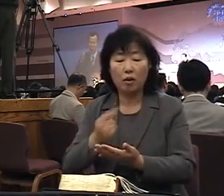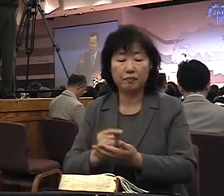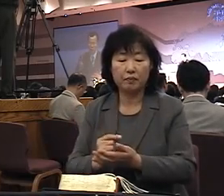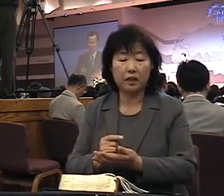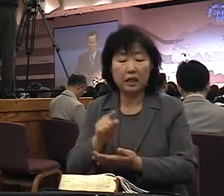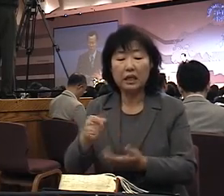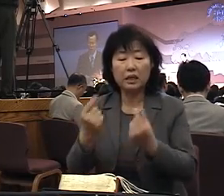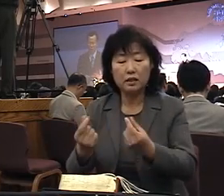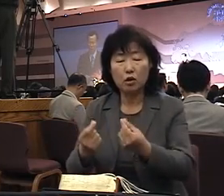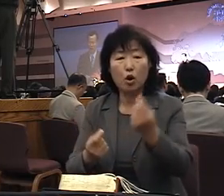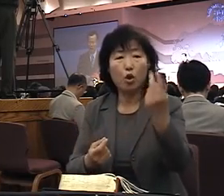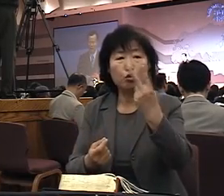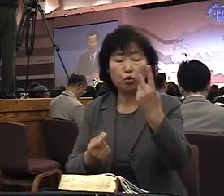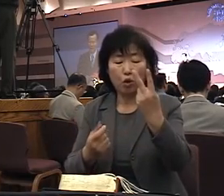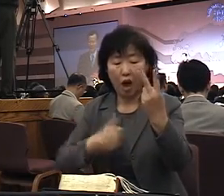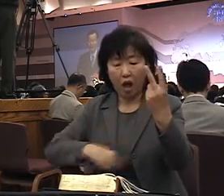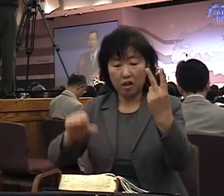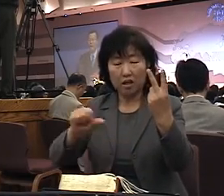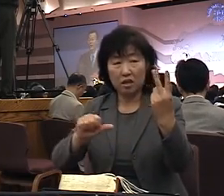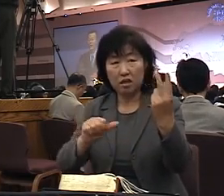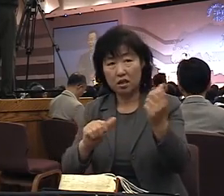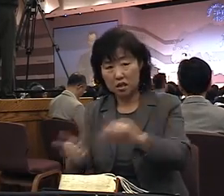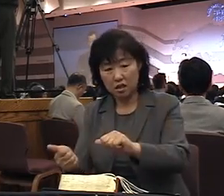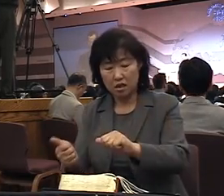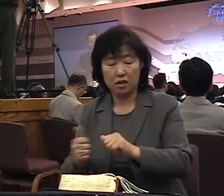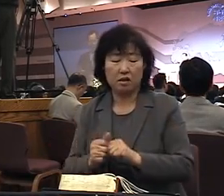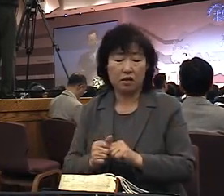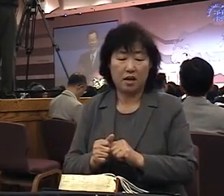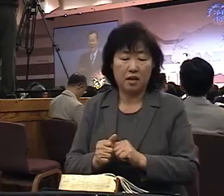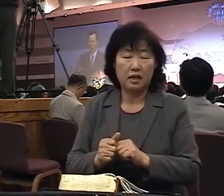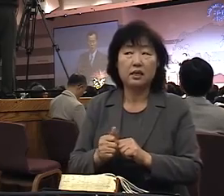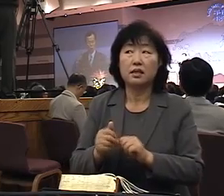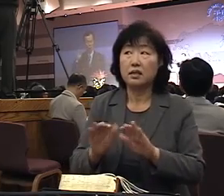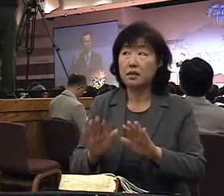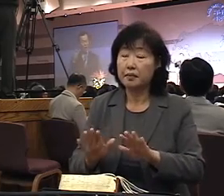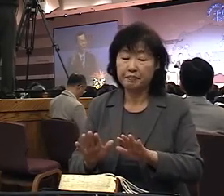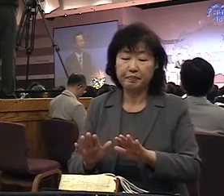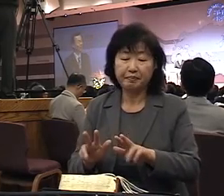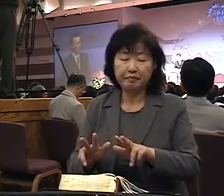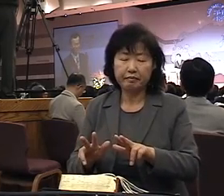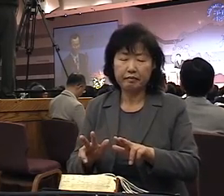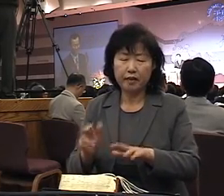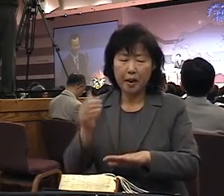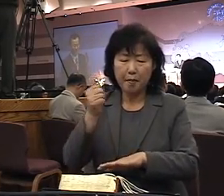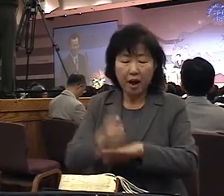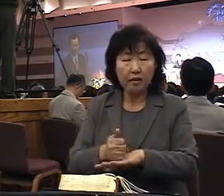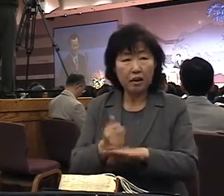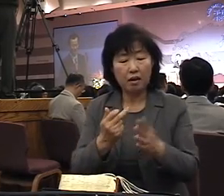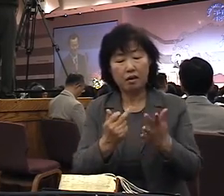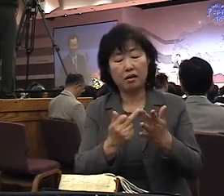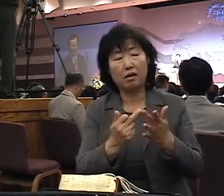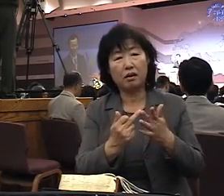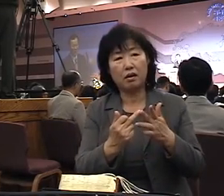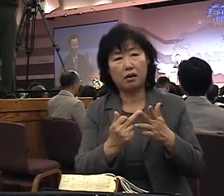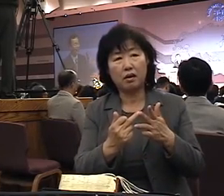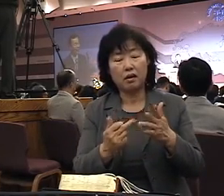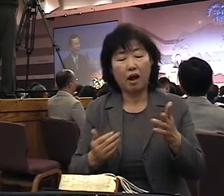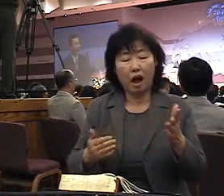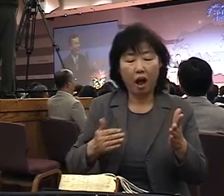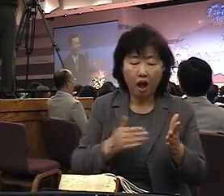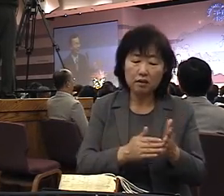해서 두 아들을 잃게 된 유다는 이제 막내까지 잃을까봐 아주 널브해져 버립니다.